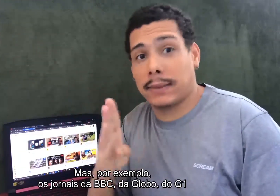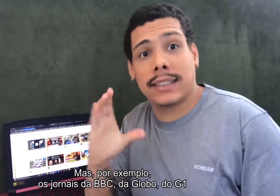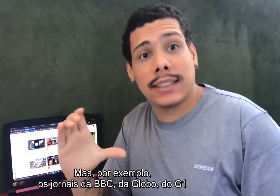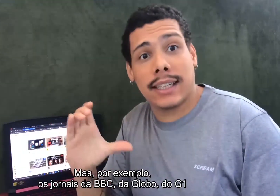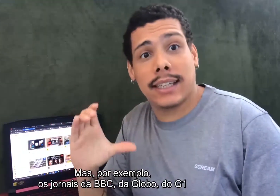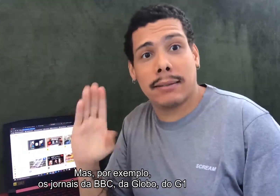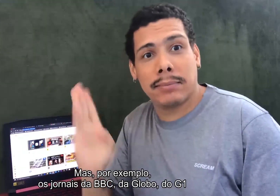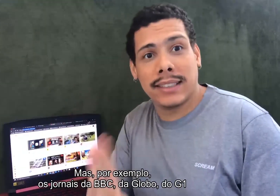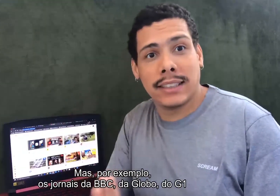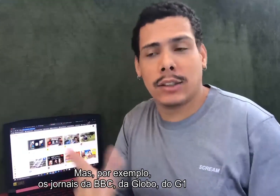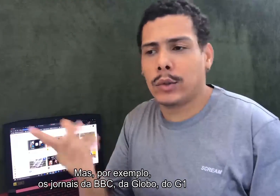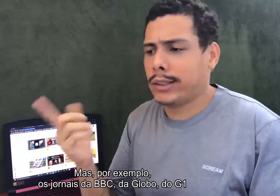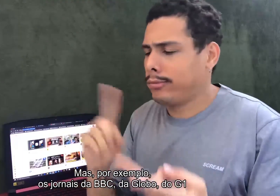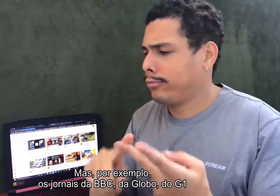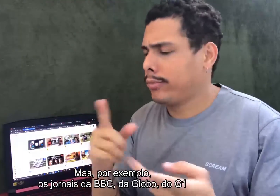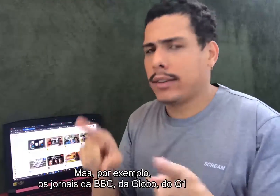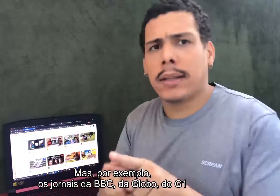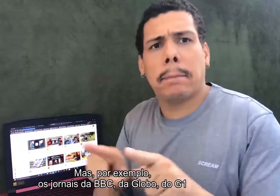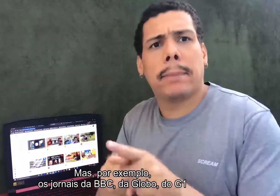BBC, da Globo, do G1